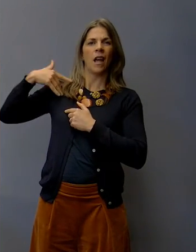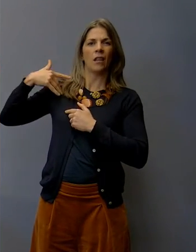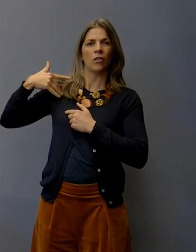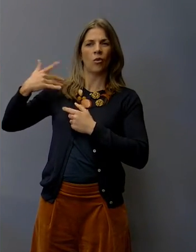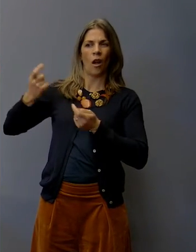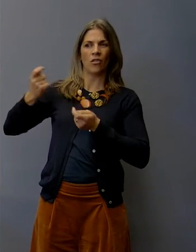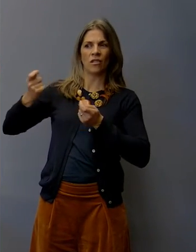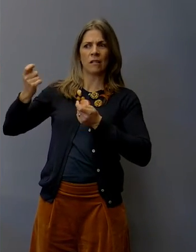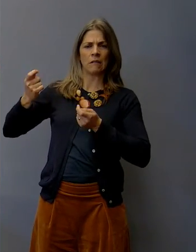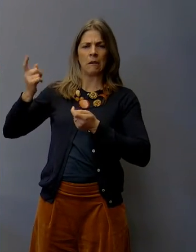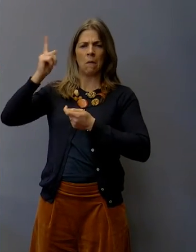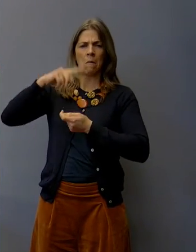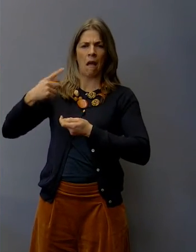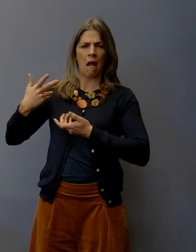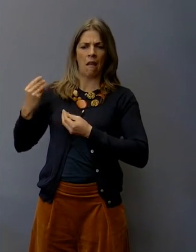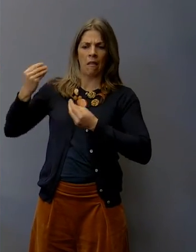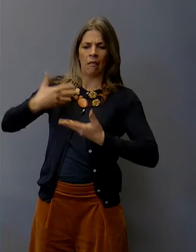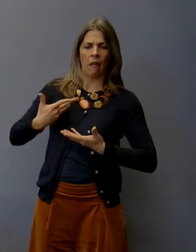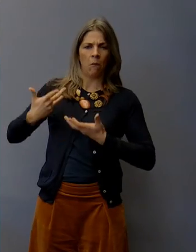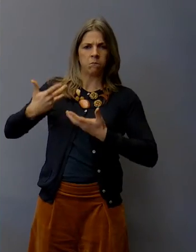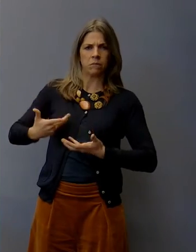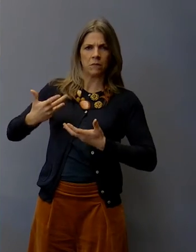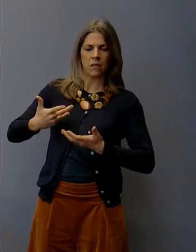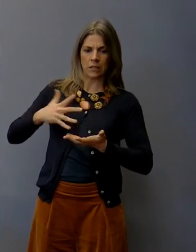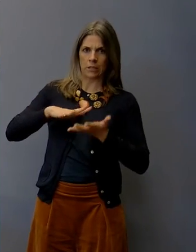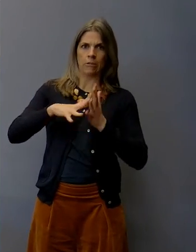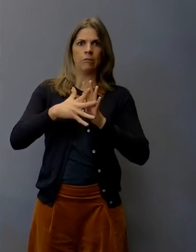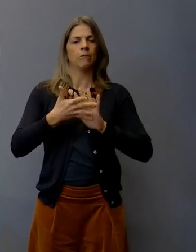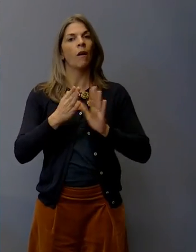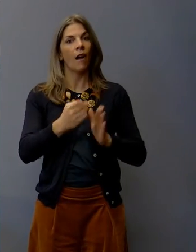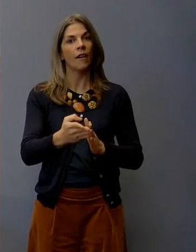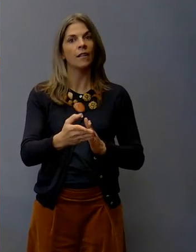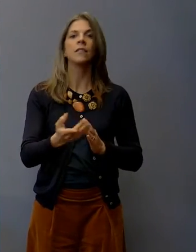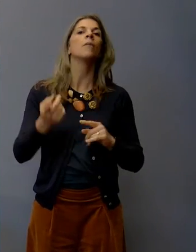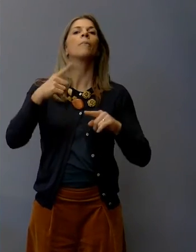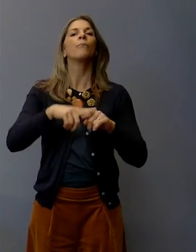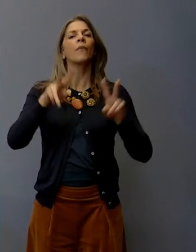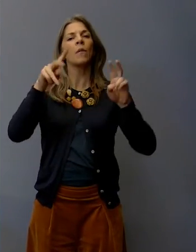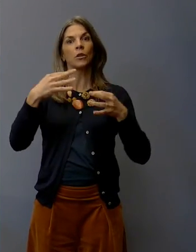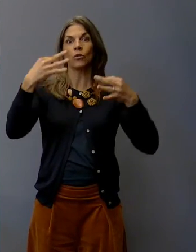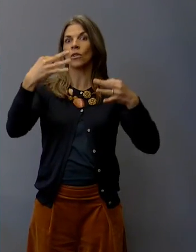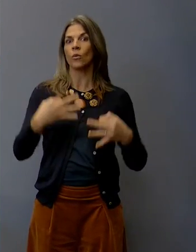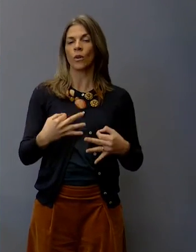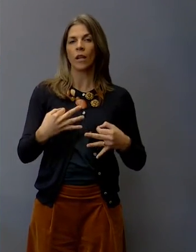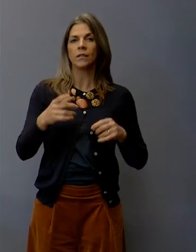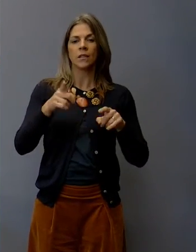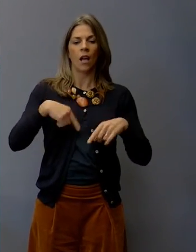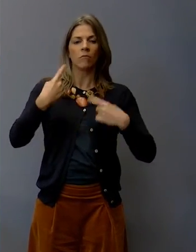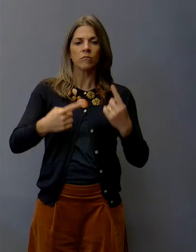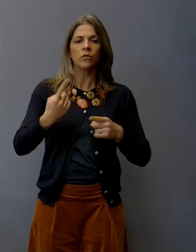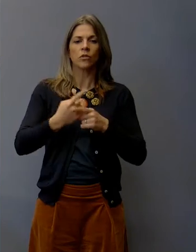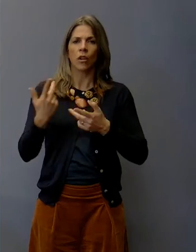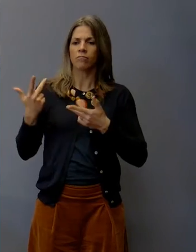così come sul piano della sicurezza continua il rinnovamento delle dotazioni e dei veicoli